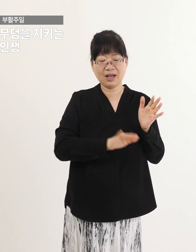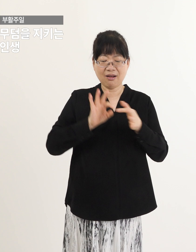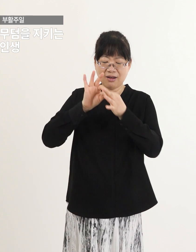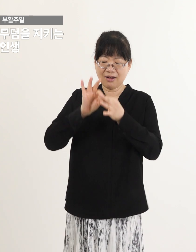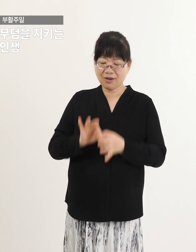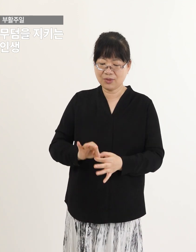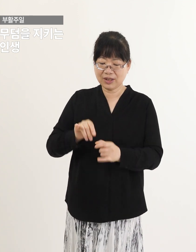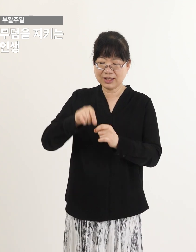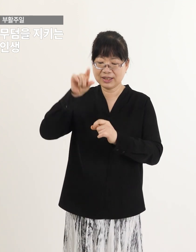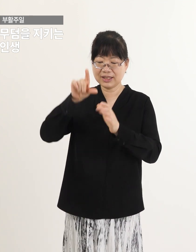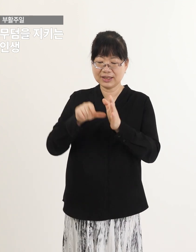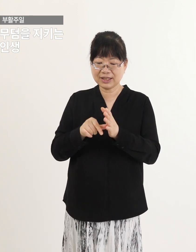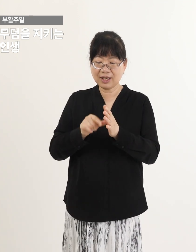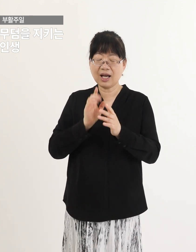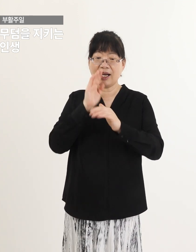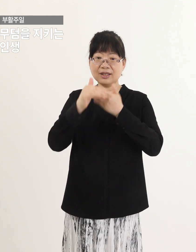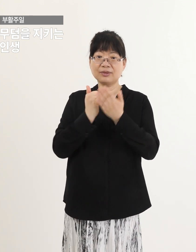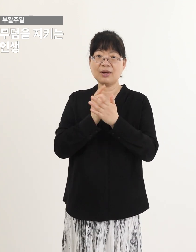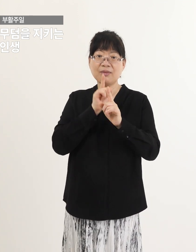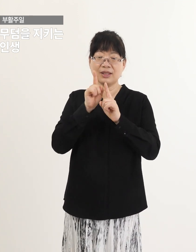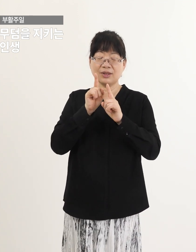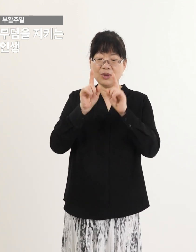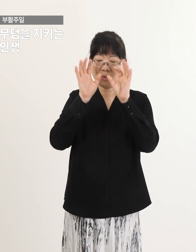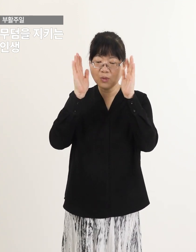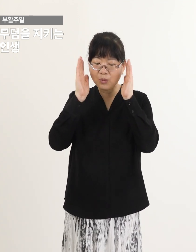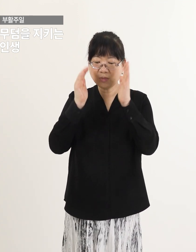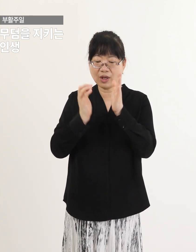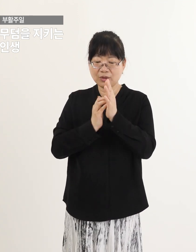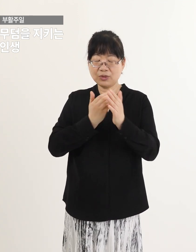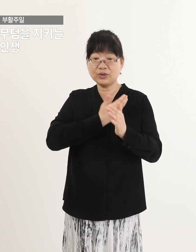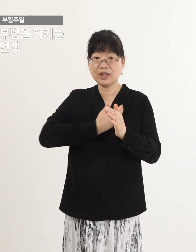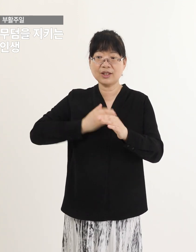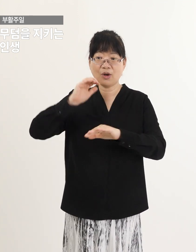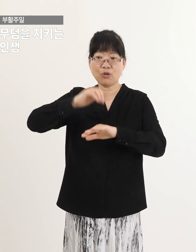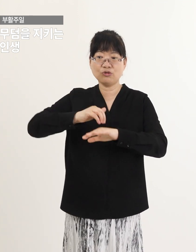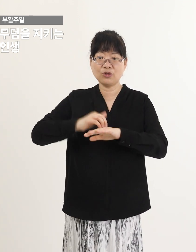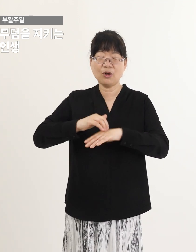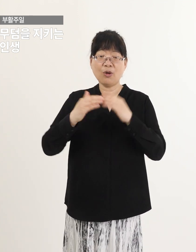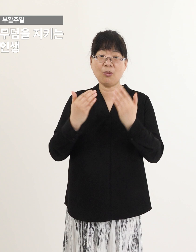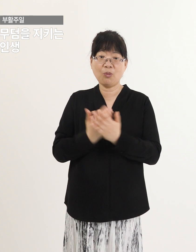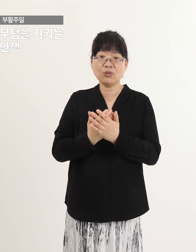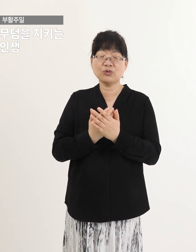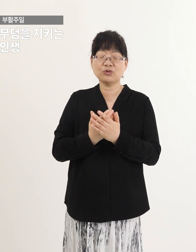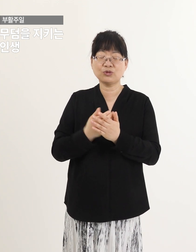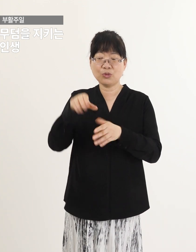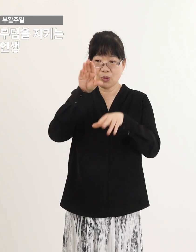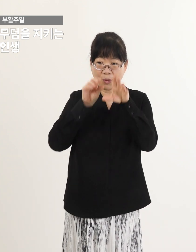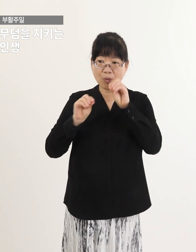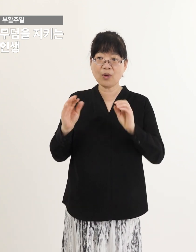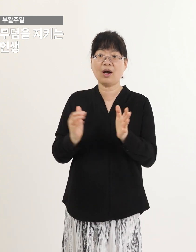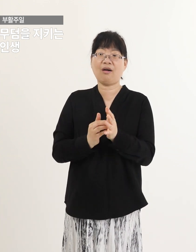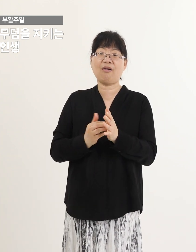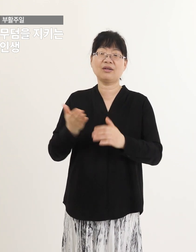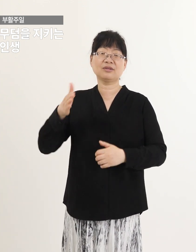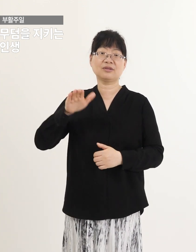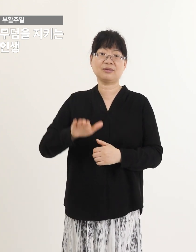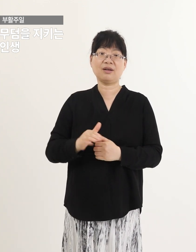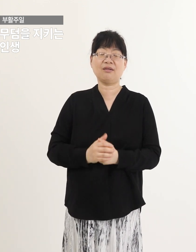계속 오랜 세월 말씀을 공부하고 제자 훈련을 있는 건 다 돌아다니면서 하는데도